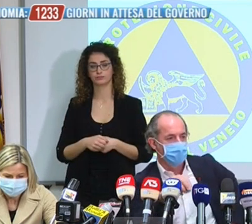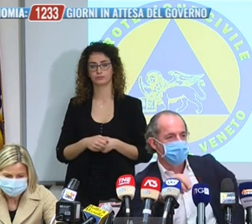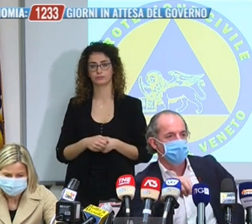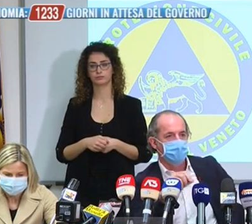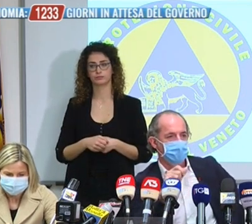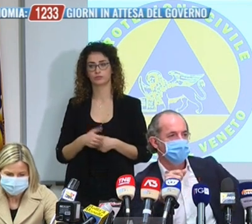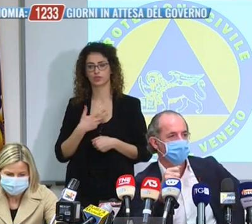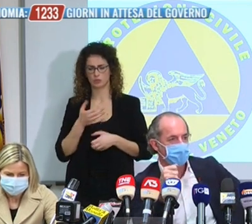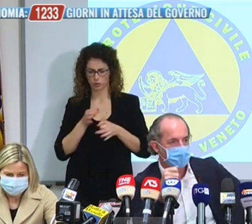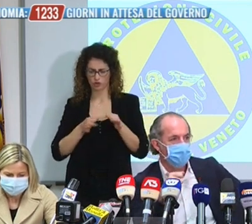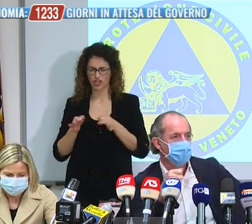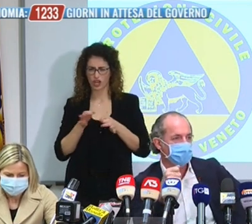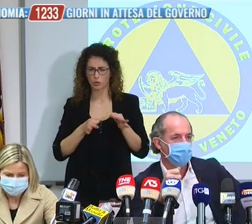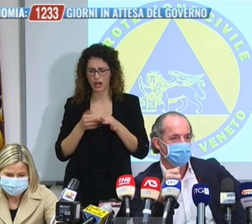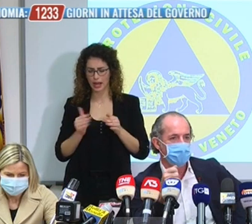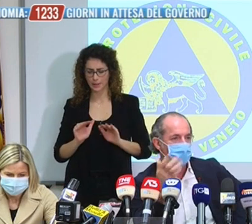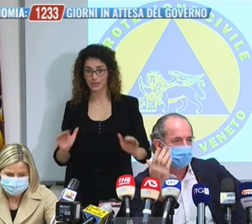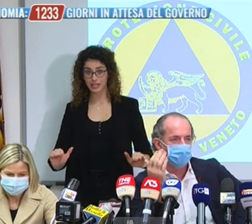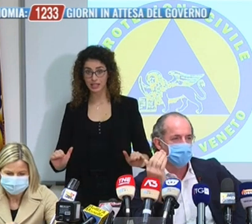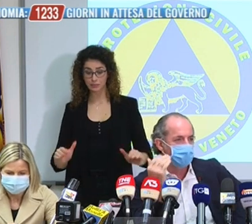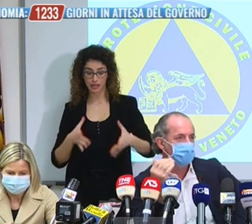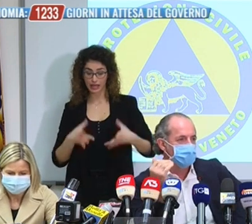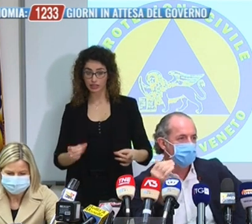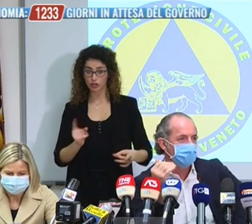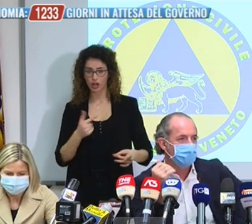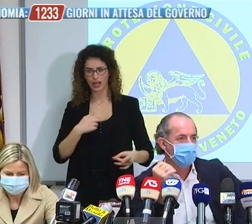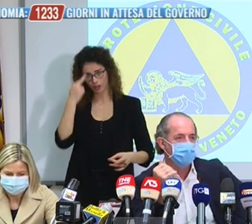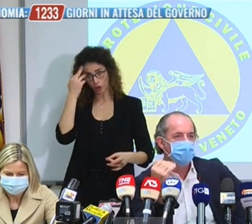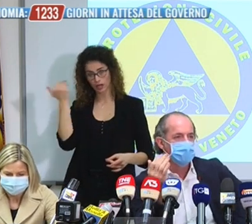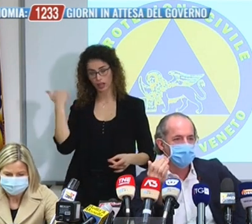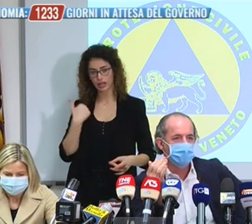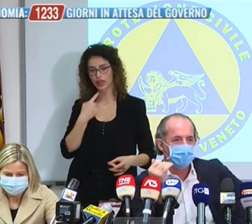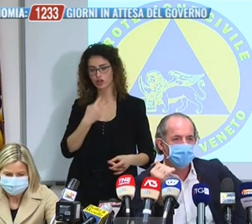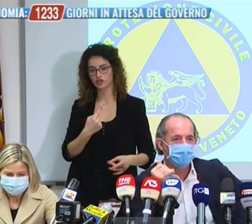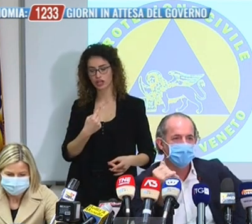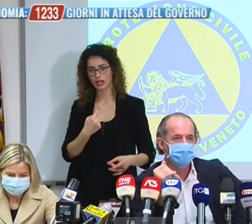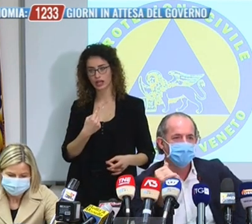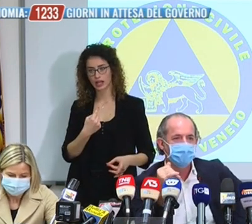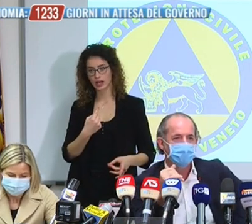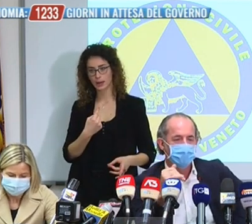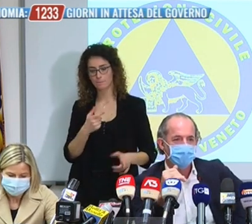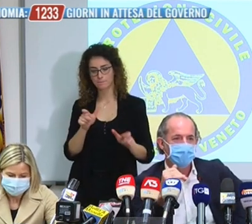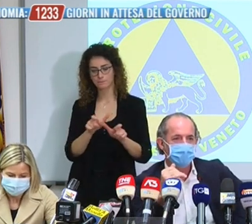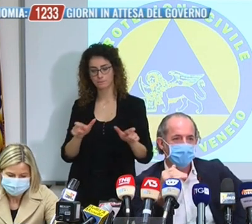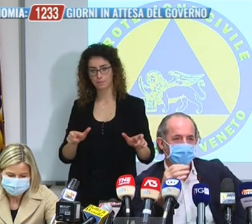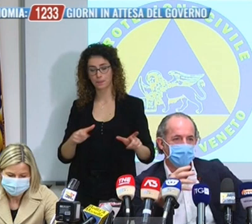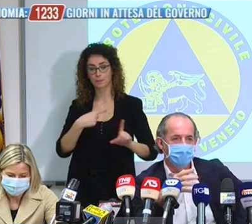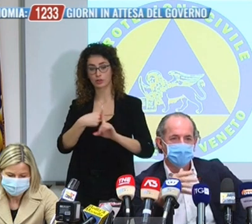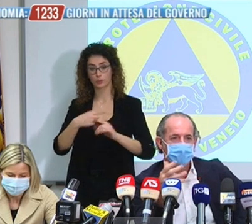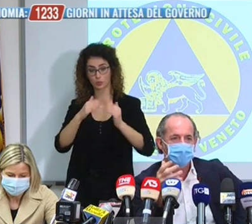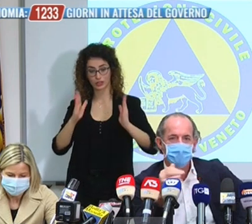a livello cellulare, diciamo che i bimbi non si infettavano, vi ricordate a voi che dicevano i positivi che in casa avevano dei bambini in